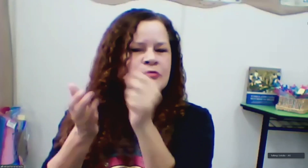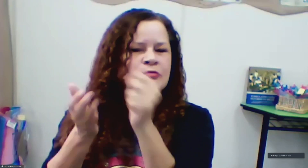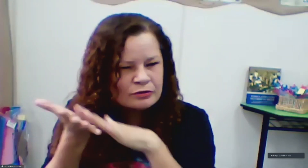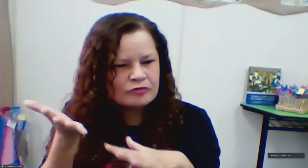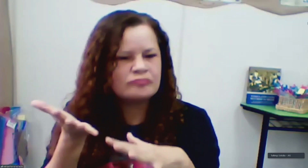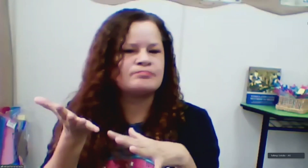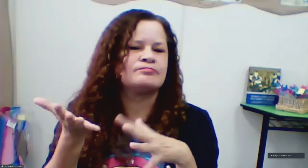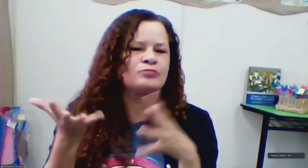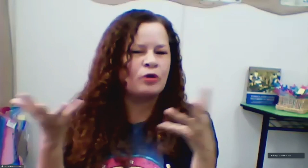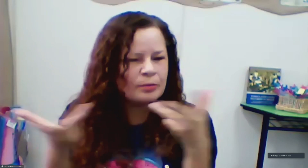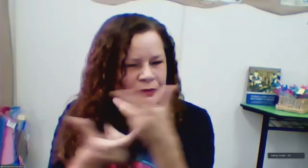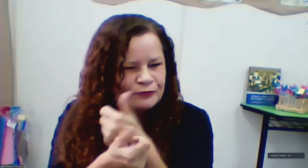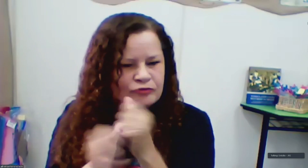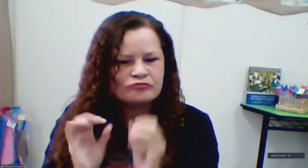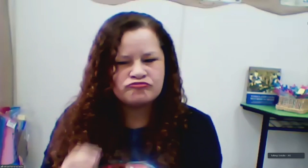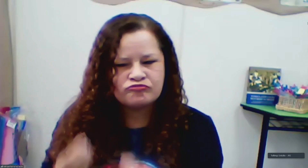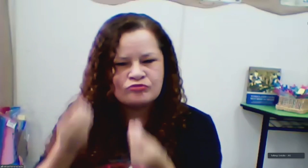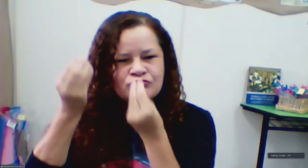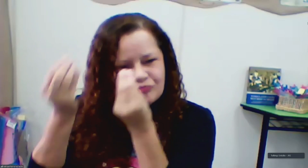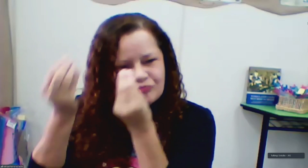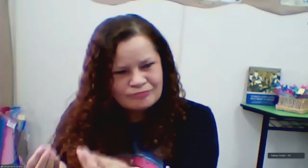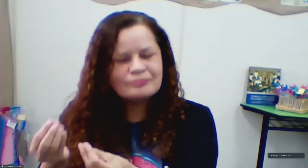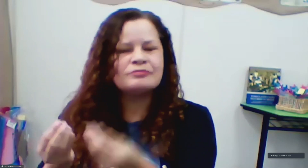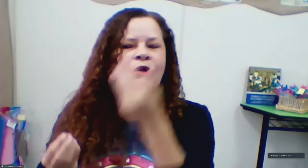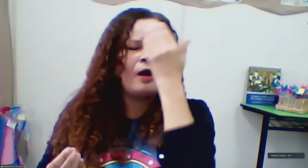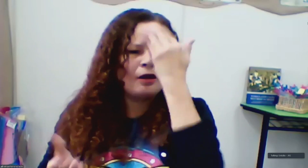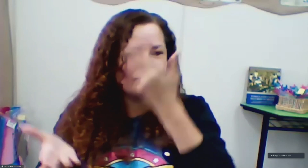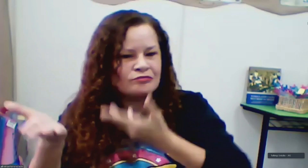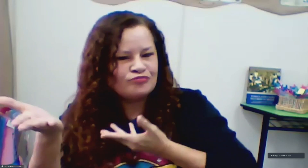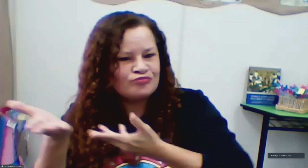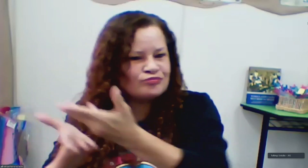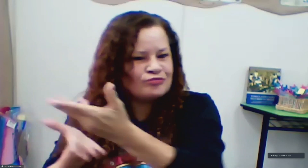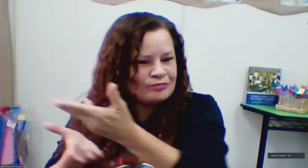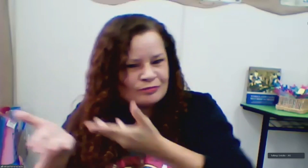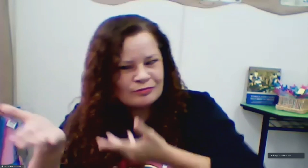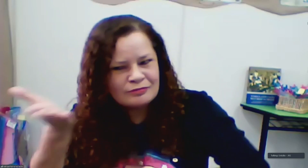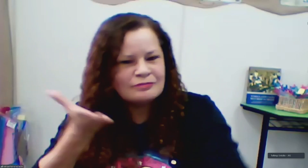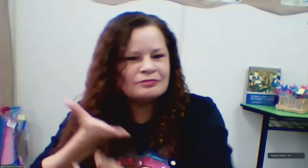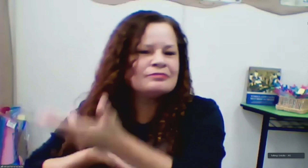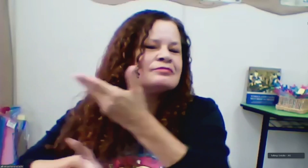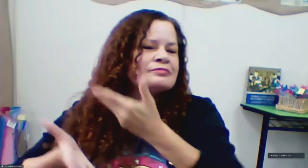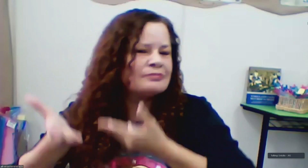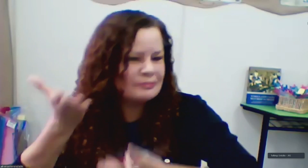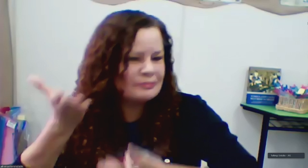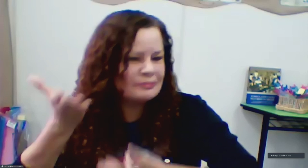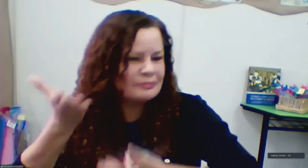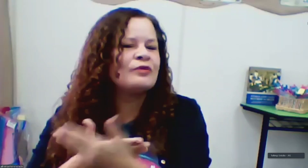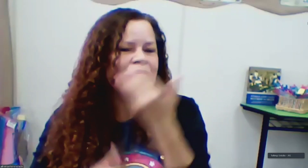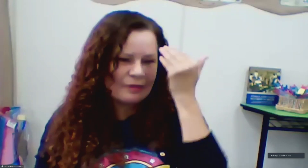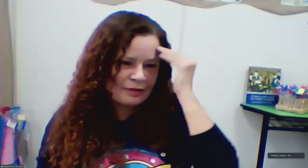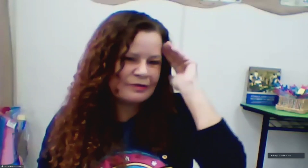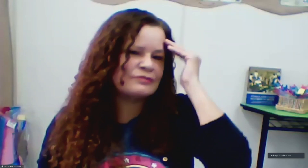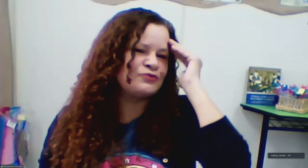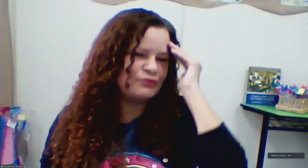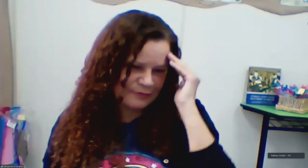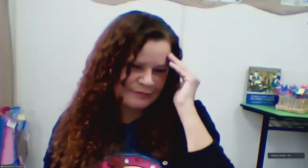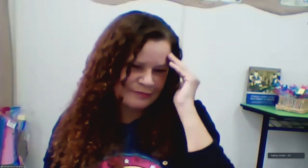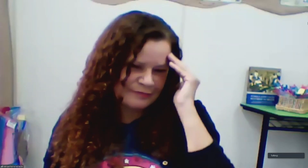dessa adaptação, desses exercícios, oferecer exercícios. Tem que haver essa troca para que haja um